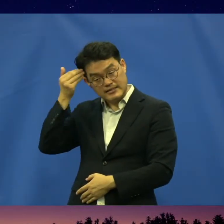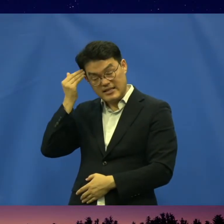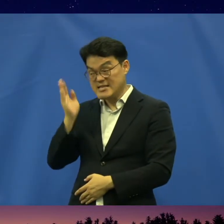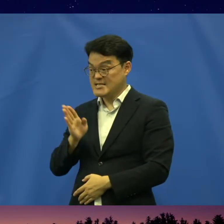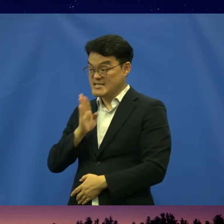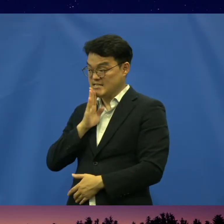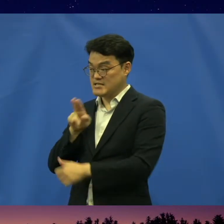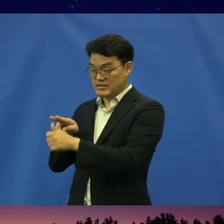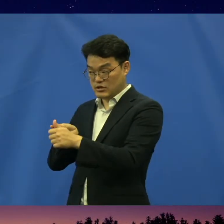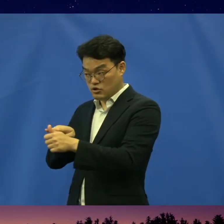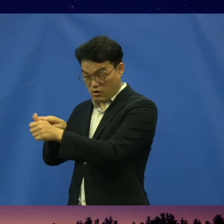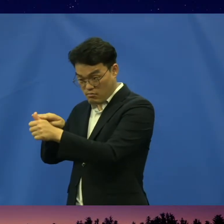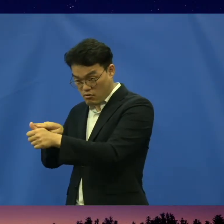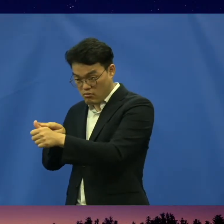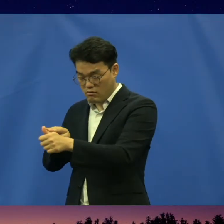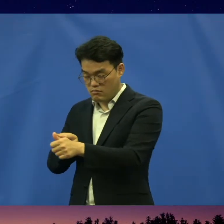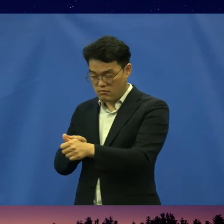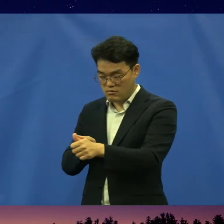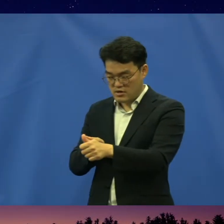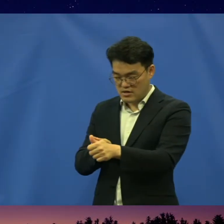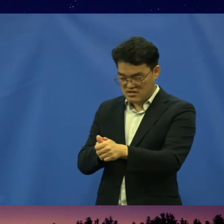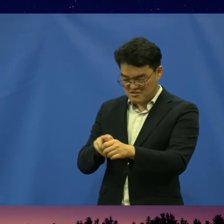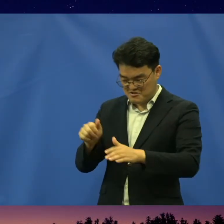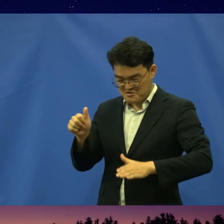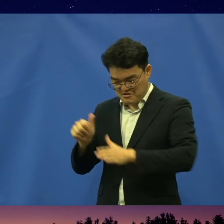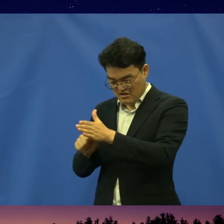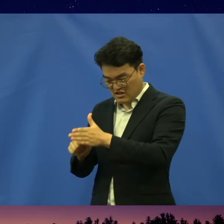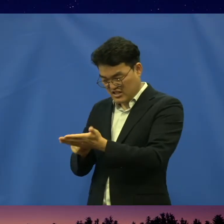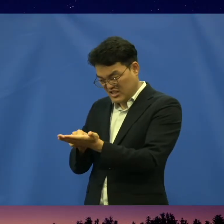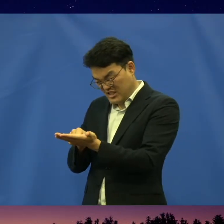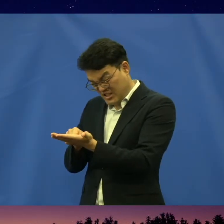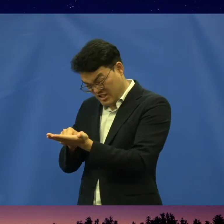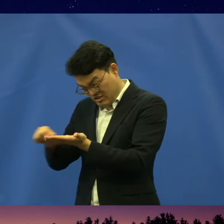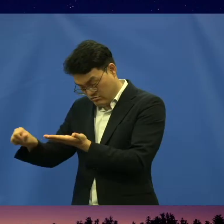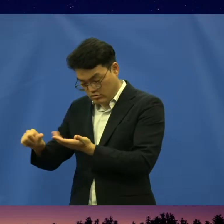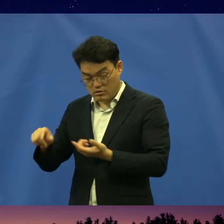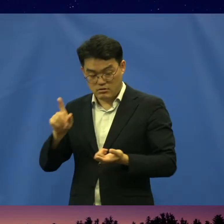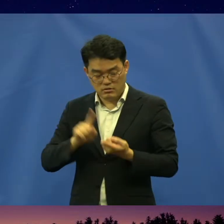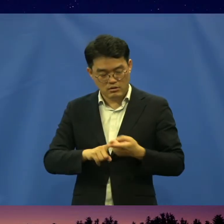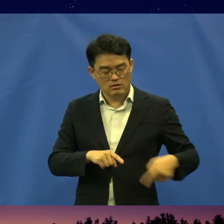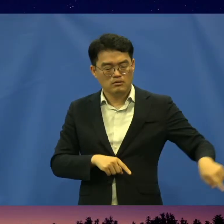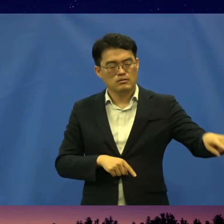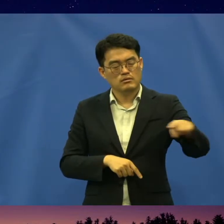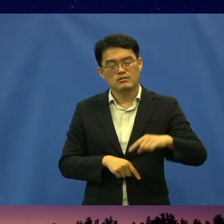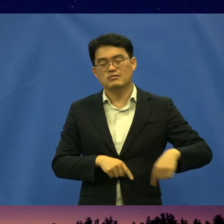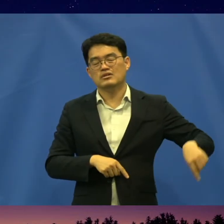혼란시켜버리는 이게 얼마든지 가능하거든요. 그 문제가 지금 이미 이슈가 되고 있어요.